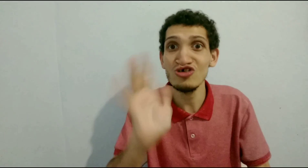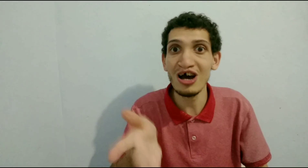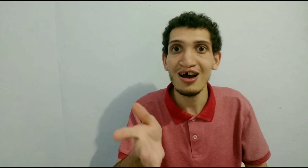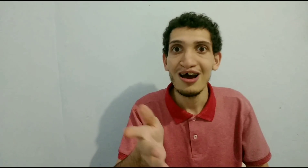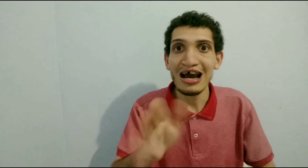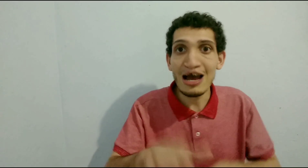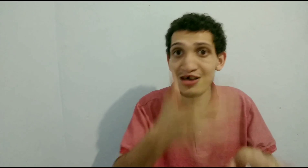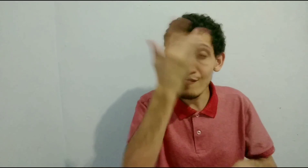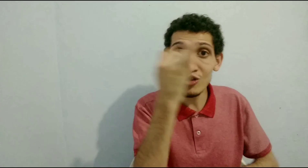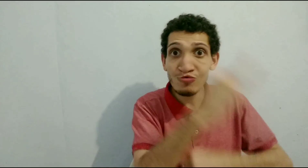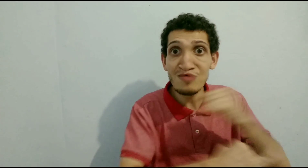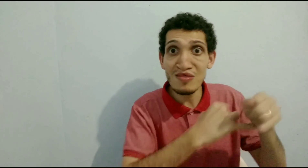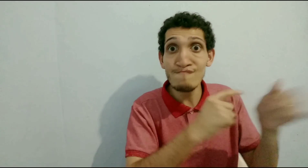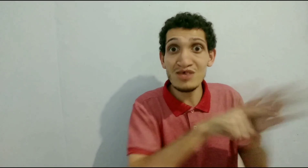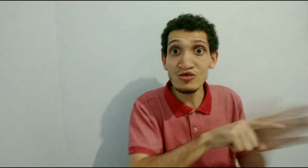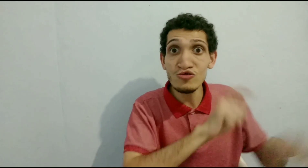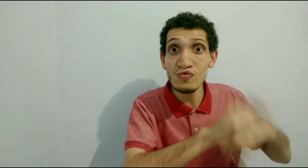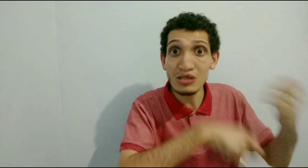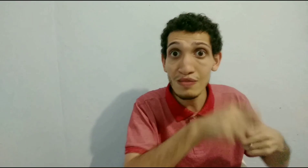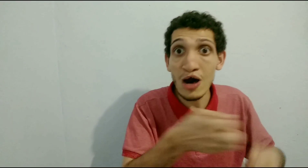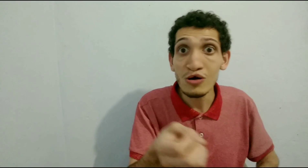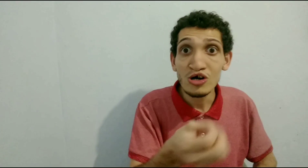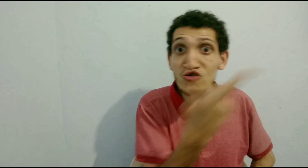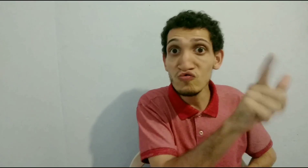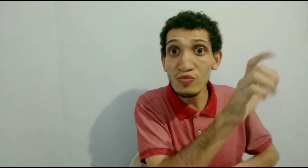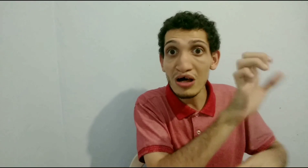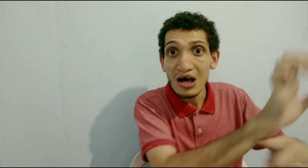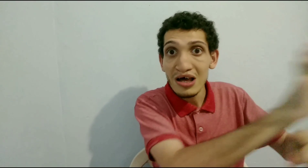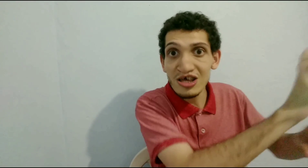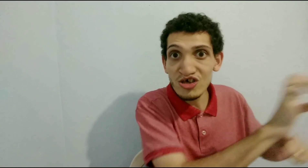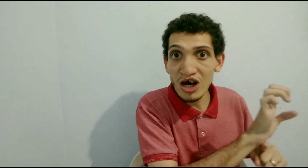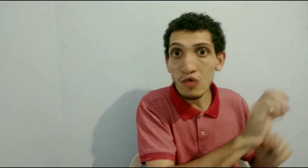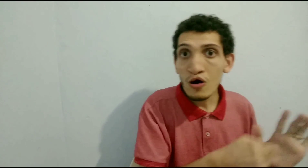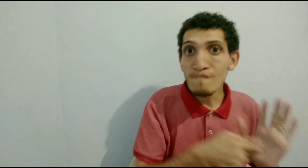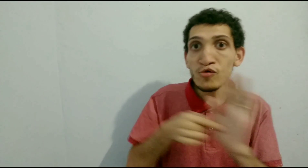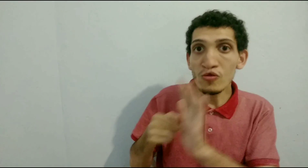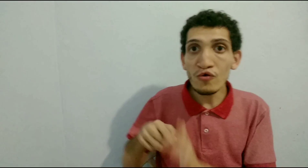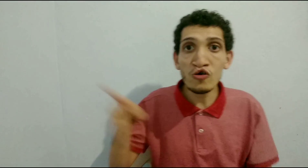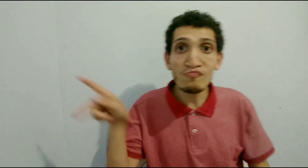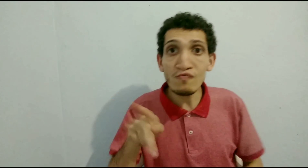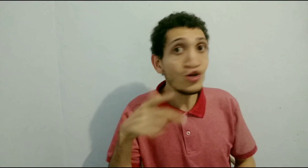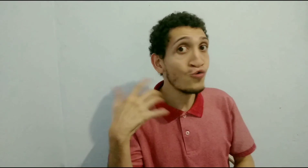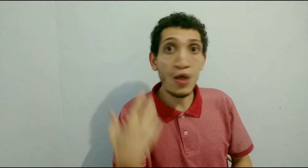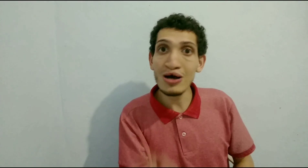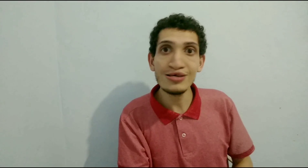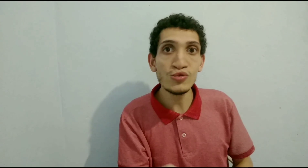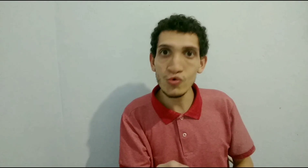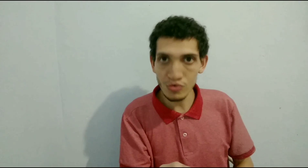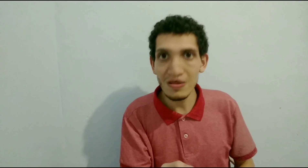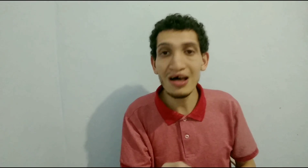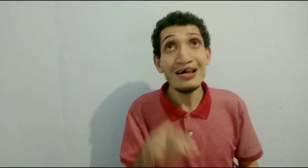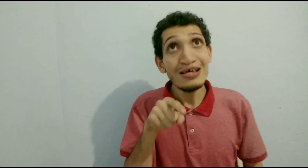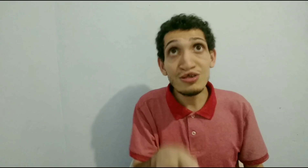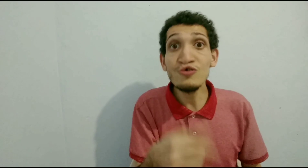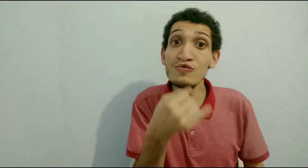já. Às vezes, a pessoa, né, pesquisou o sinal em outra região, ou a outra pessoa não aceitou, né? Isso,